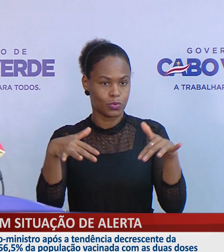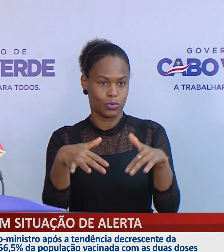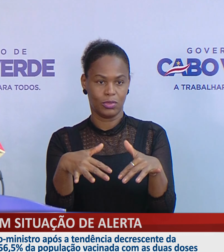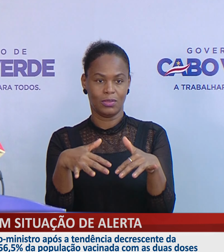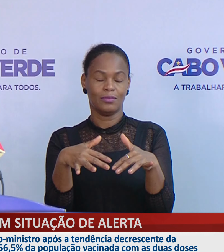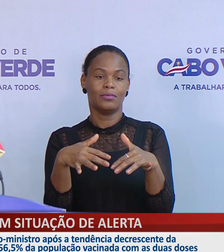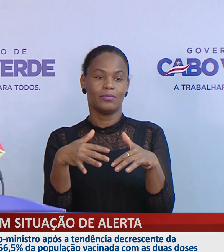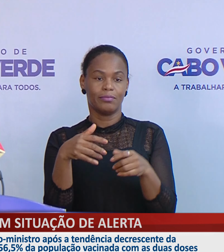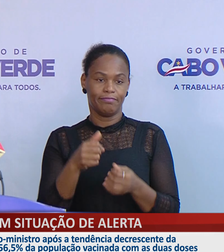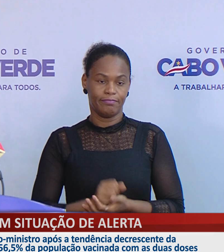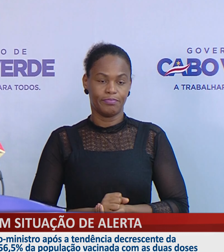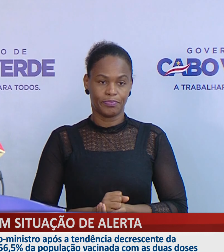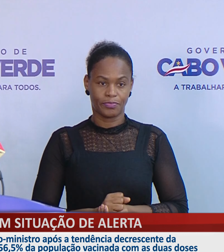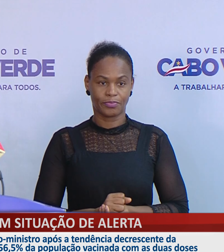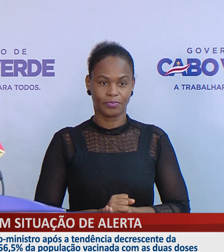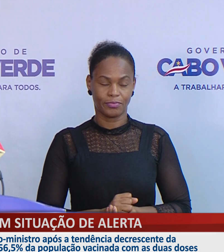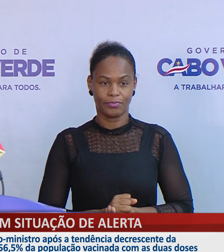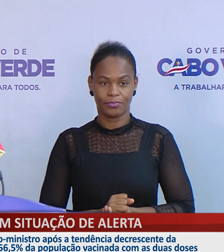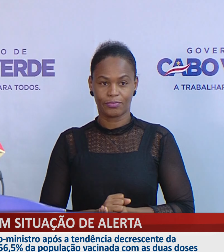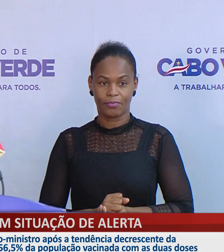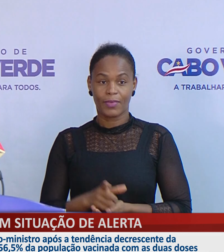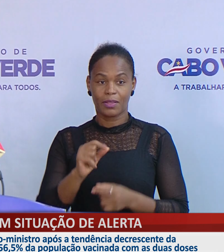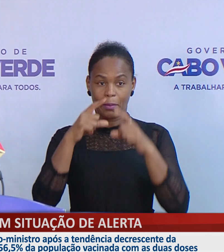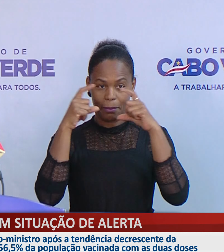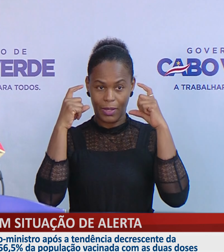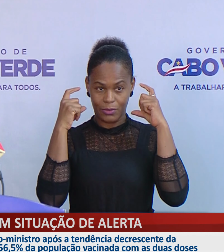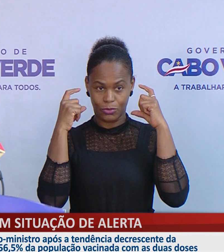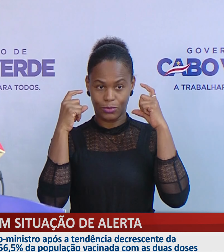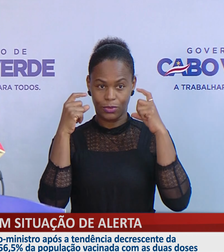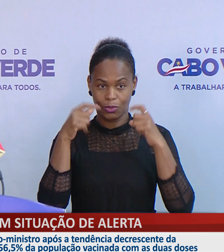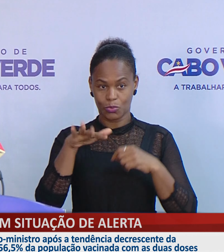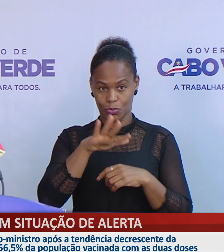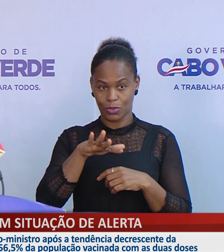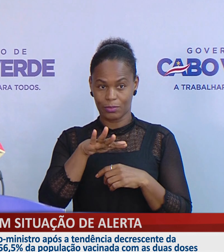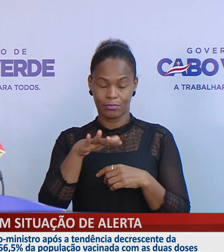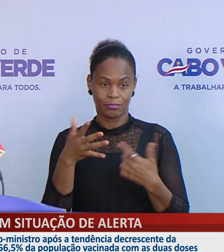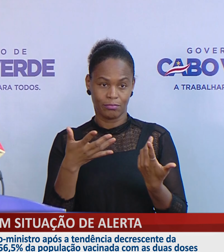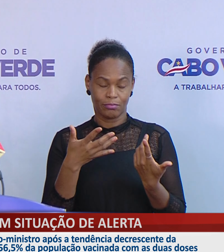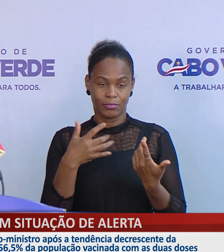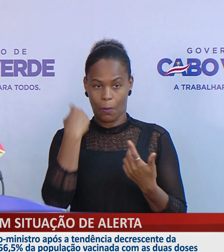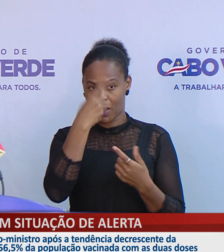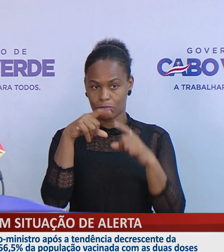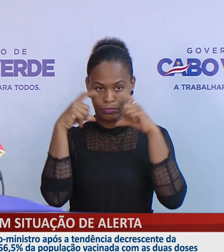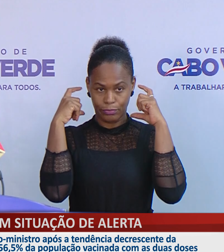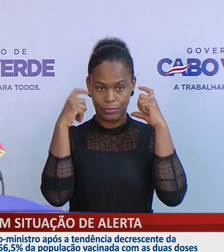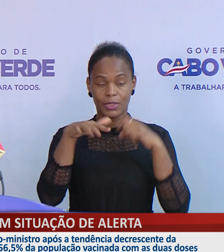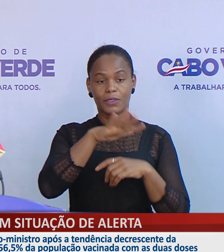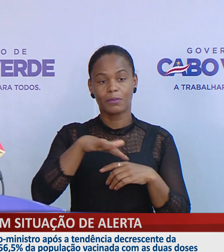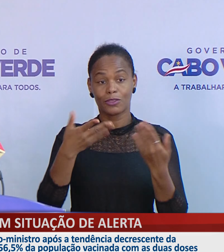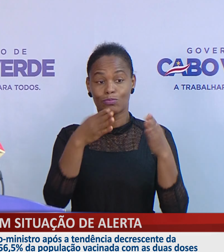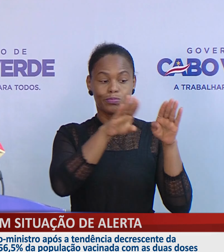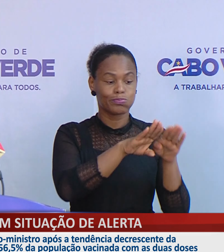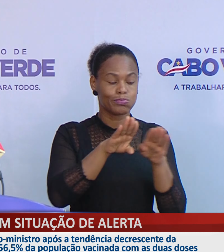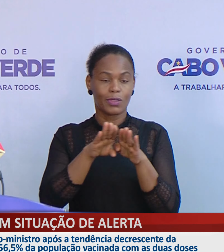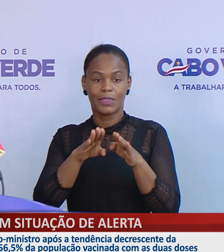ajuntamento de pessoas. A utilização de máscaras faciais em espaços fechados